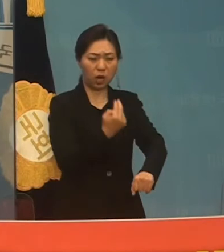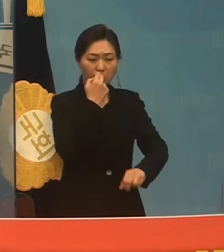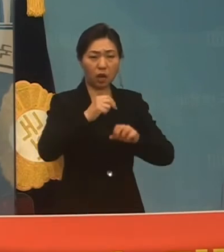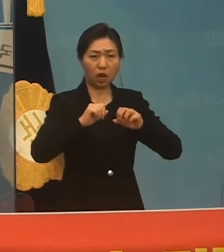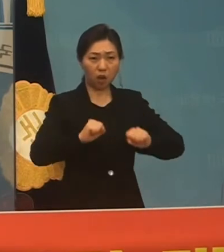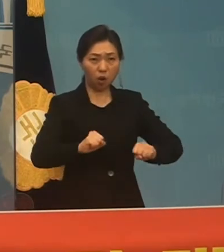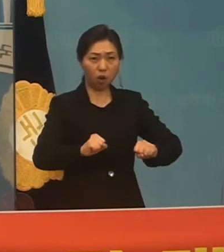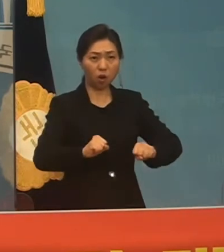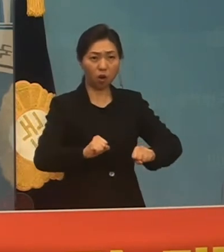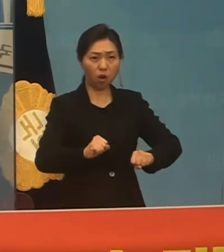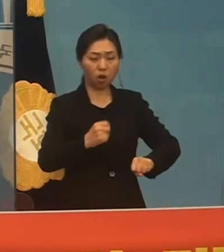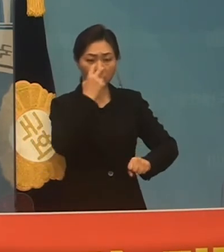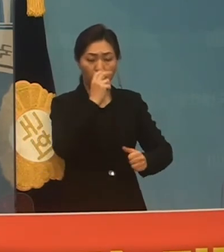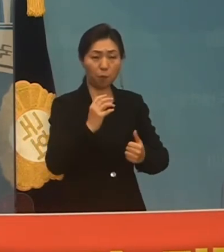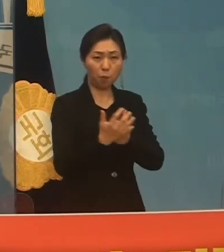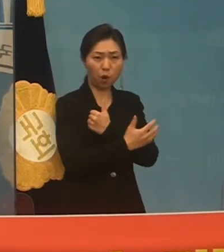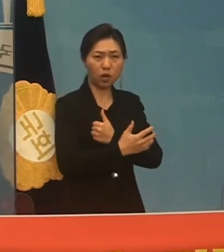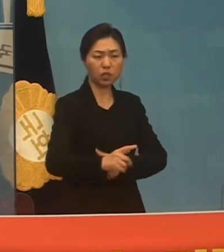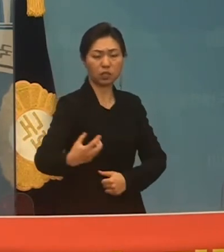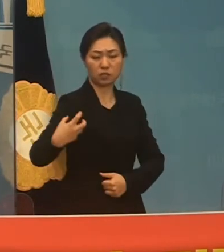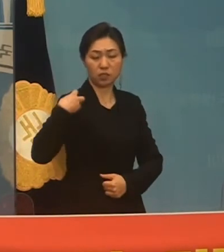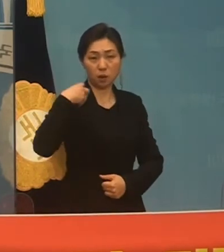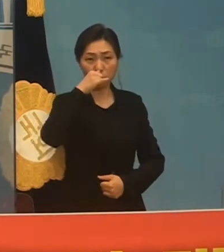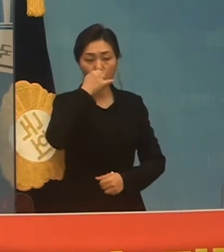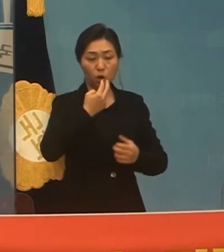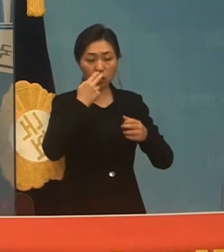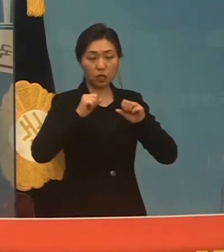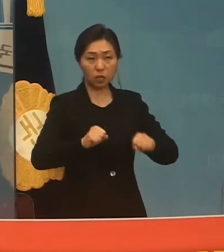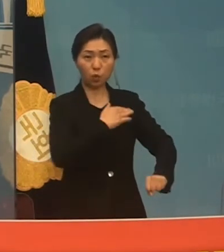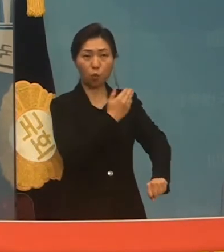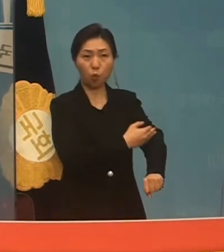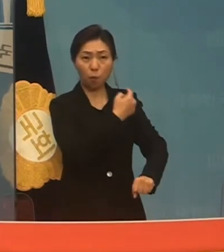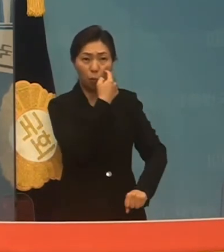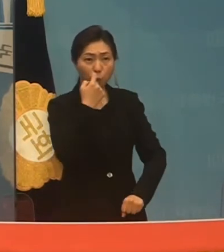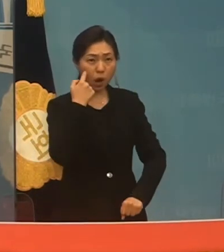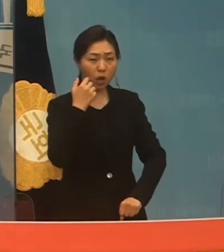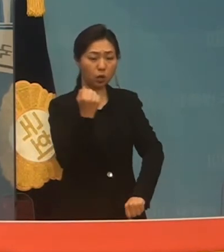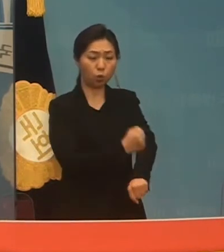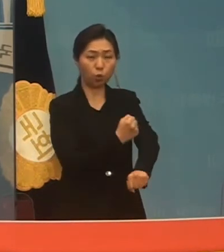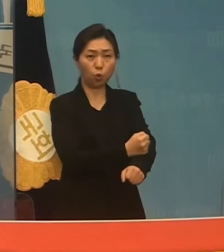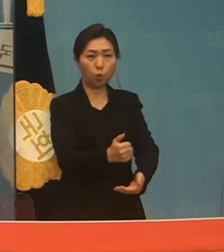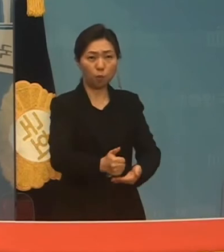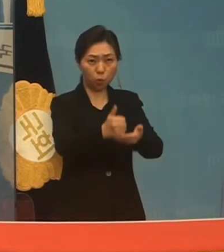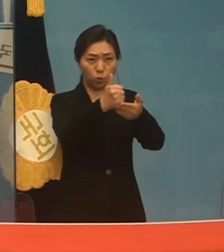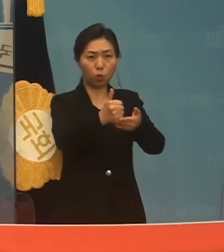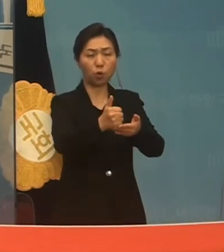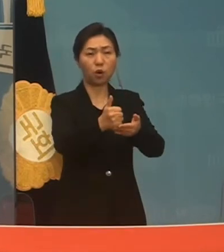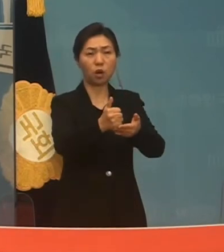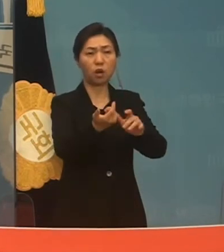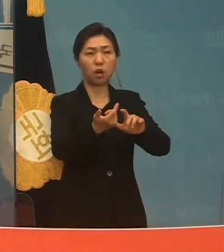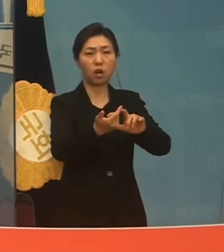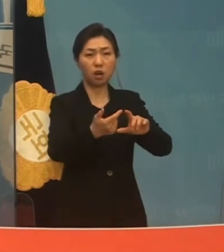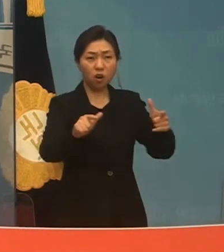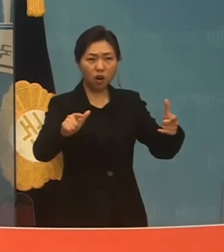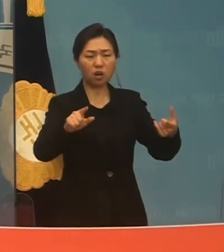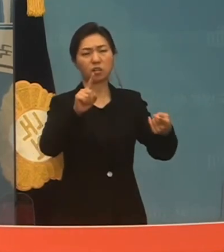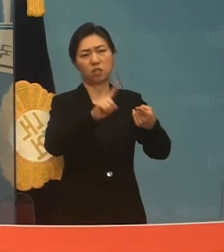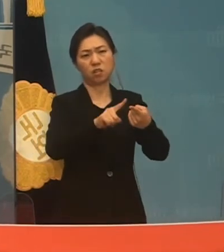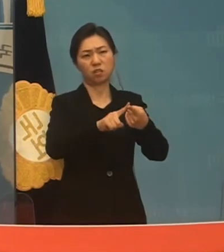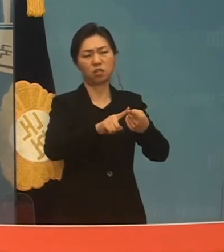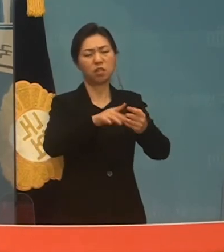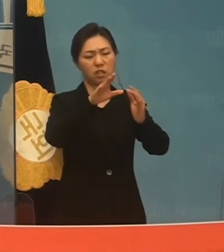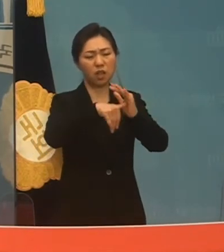지키는 것이 사명이며 생존권 보장, 노동 존중과 노자의 권리는 시대의